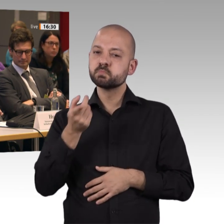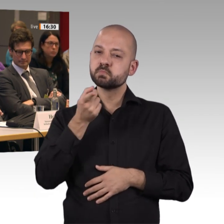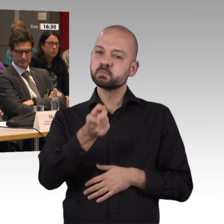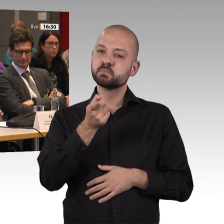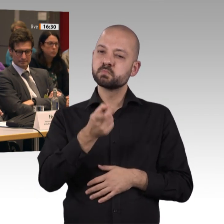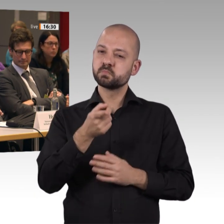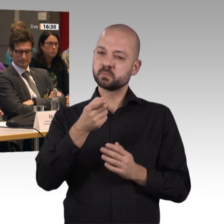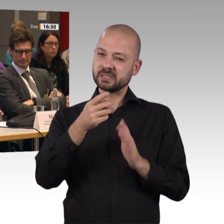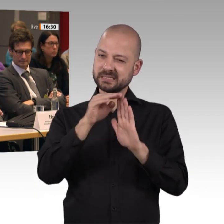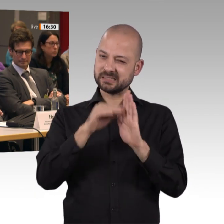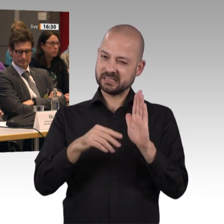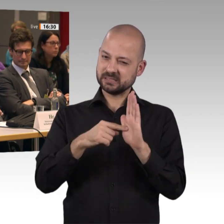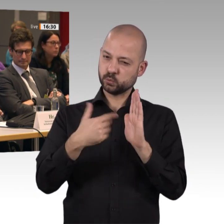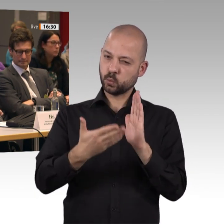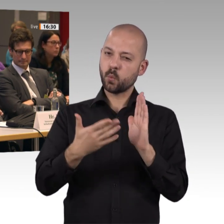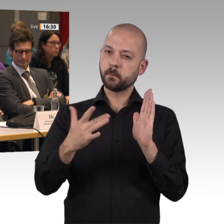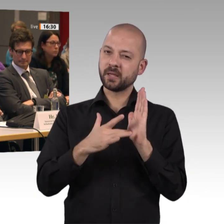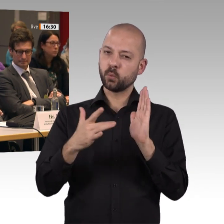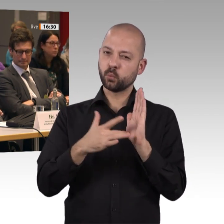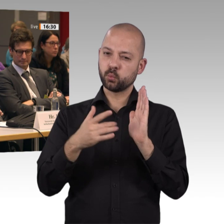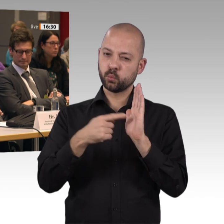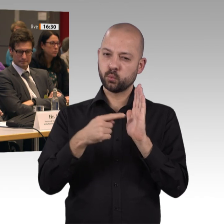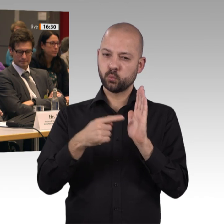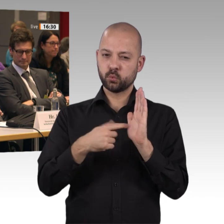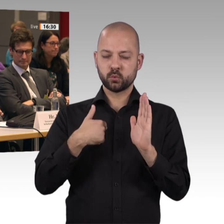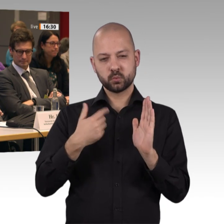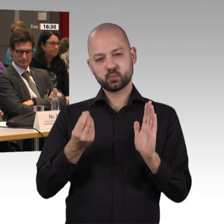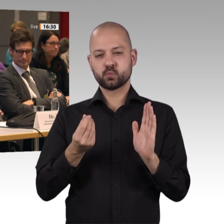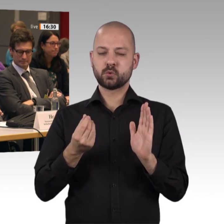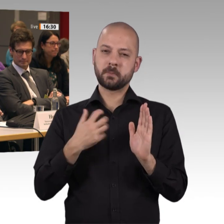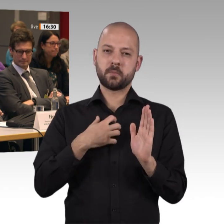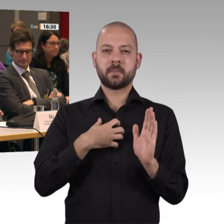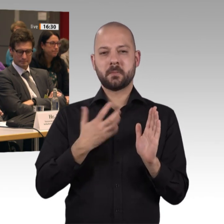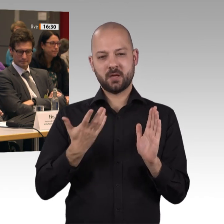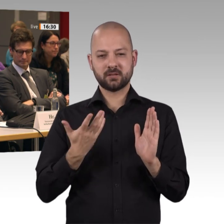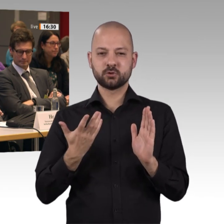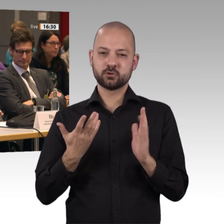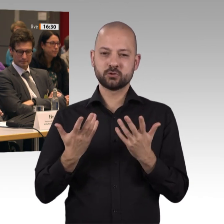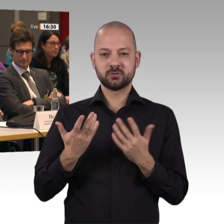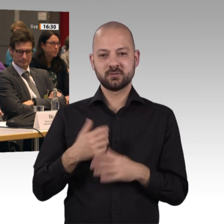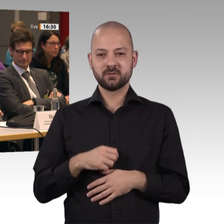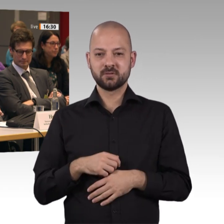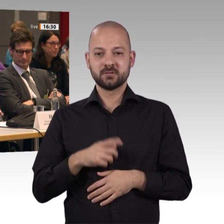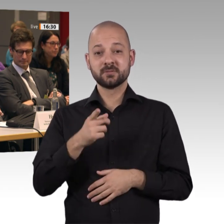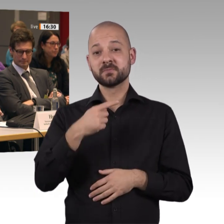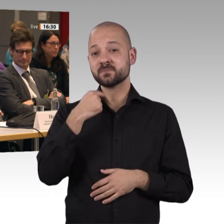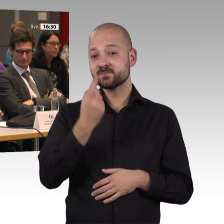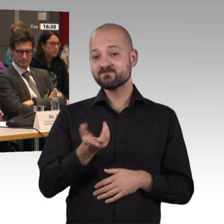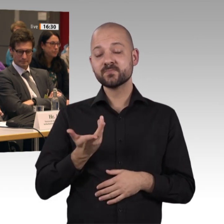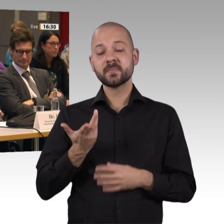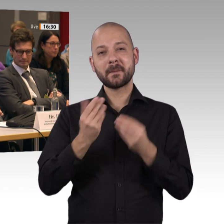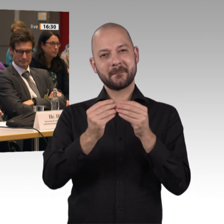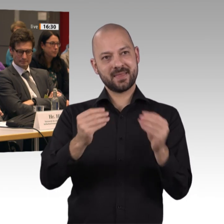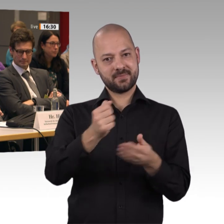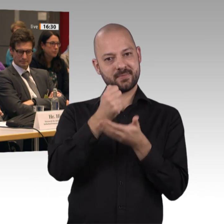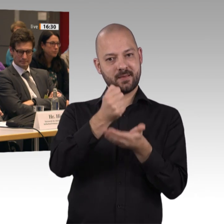einzusetzen sind, aber eben nur, solange sie auch tatsächlich vorhanden sind. Das bedeutet ja im Umkehrschluss, sind die Mittel erschöpft, dann gibt es auch